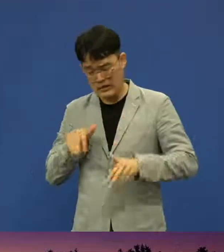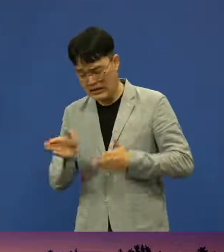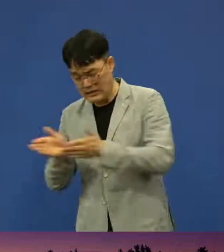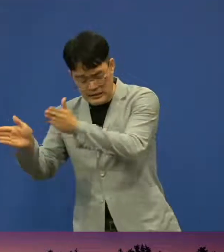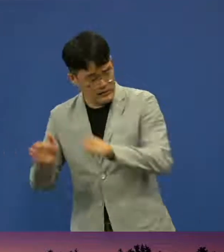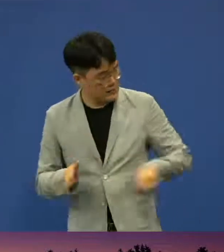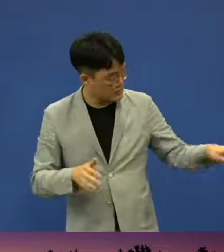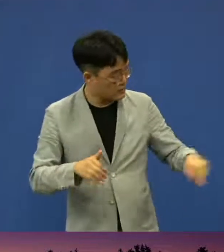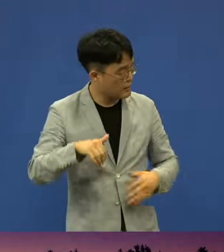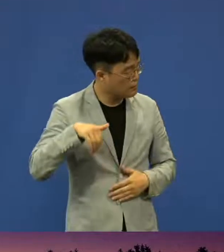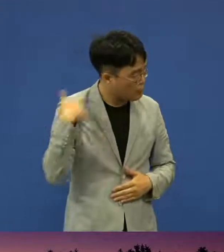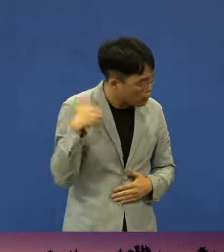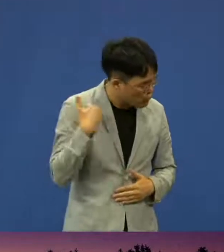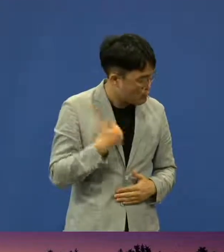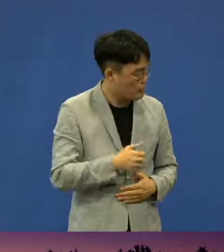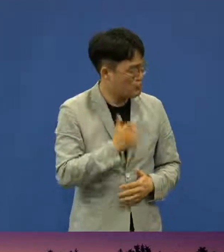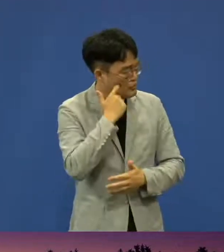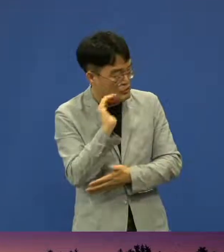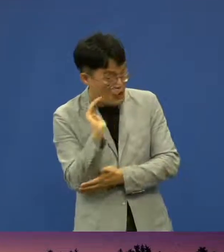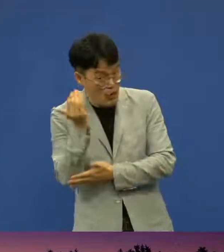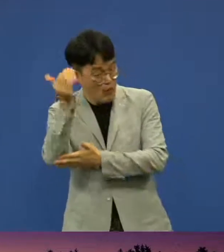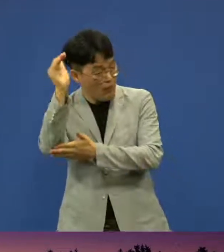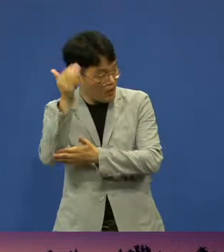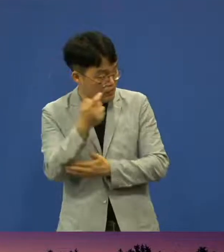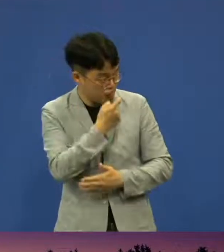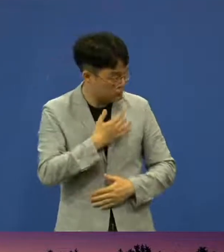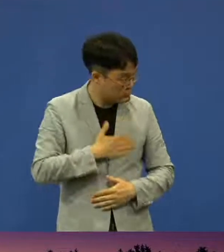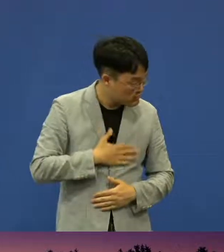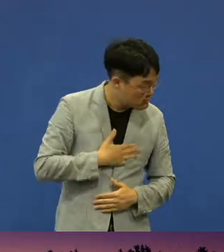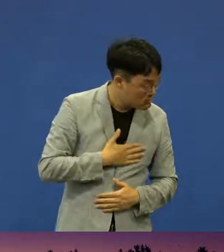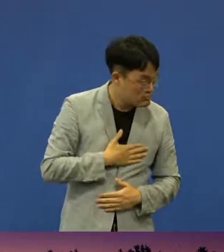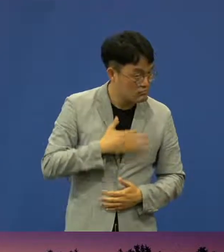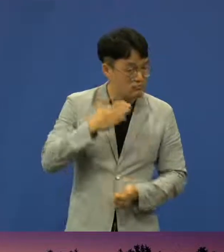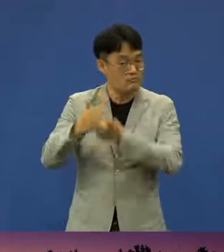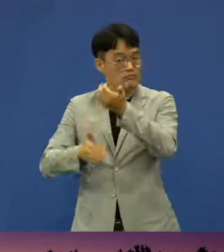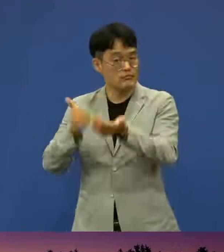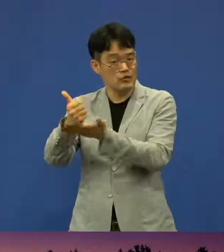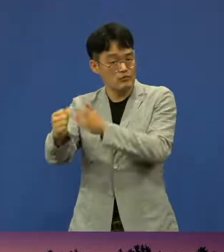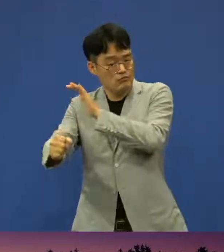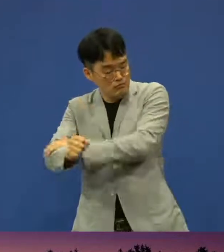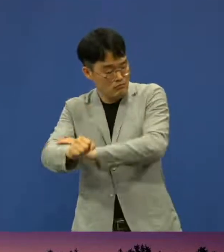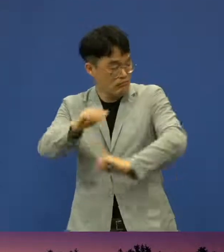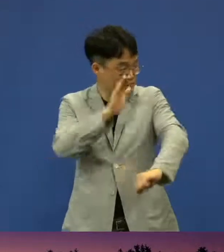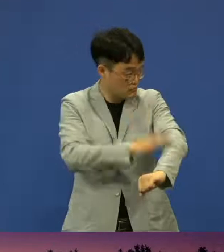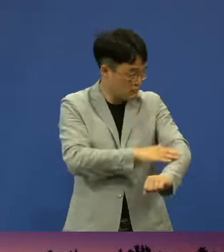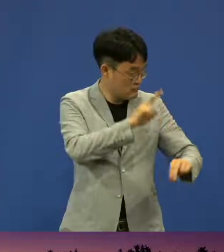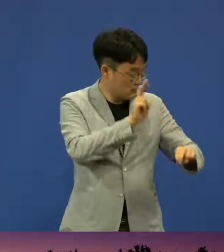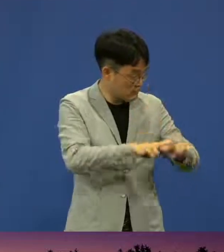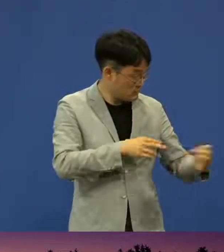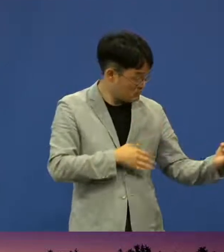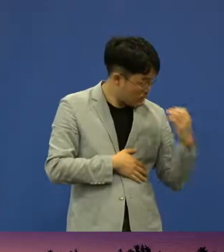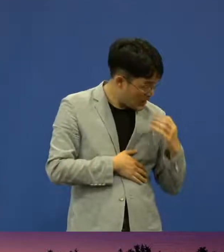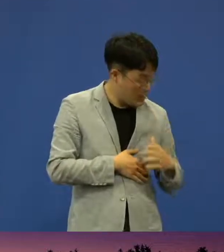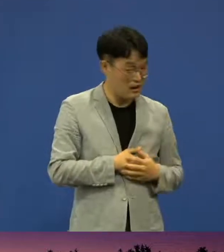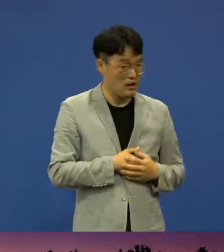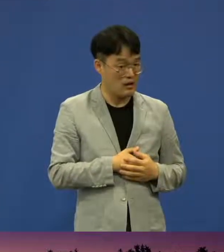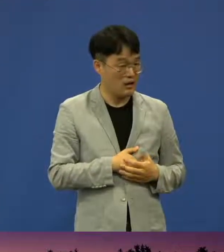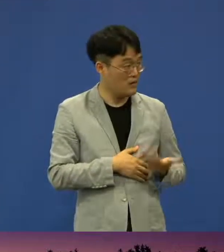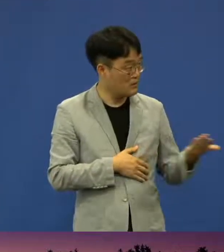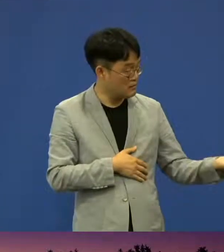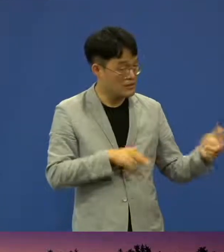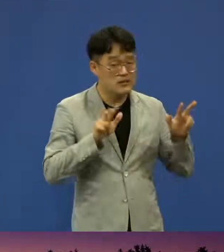무엇인지를 모르고 영광 중에 하나는 우편에 하나는 좌편에 앉게 해달라고 하는데 너희들이 지금 모른다는